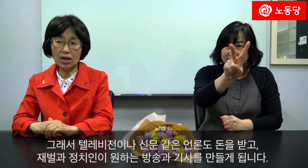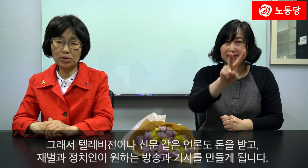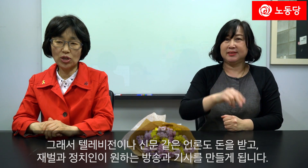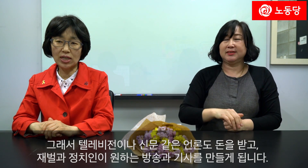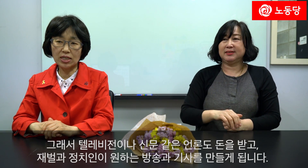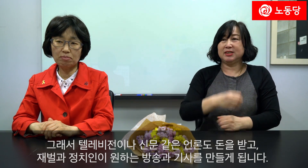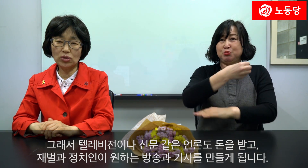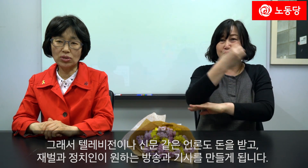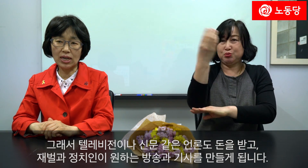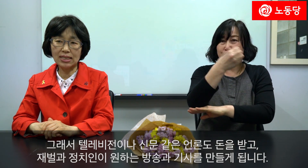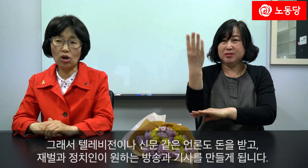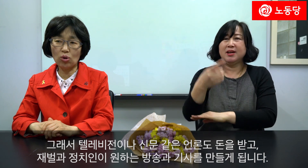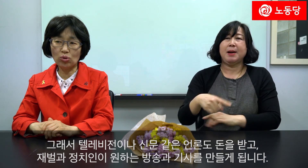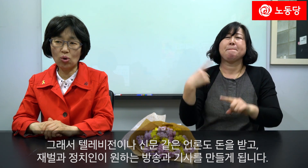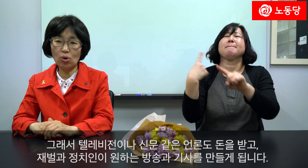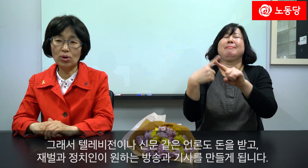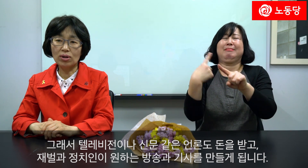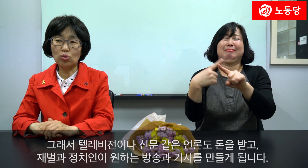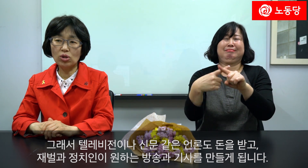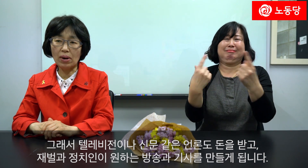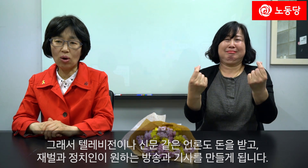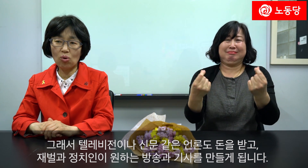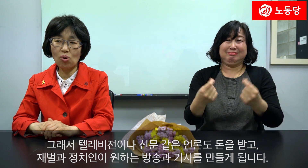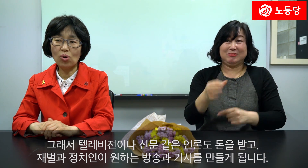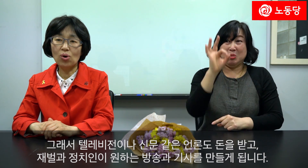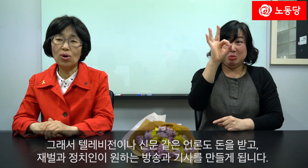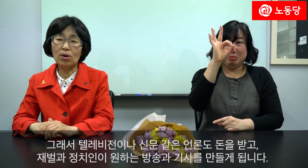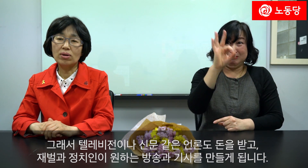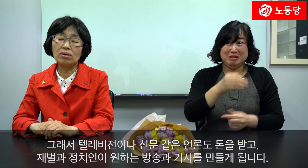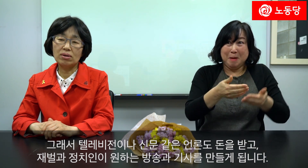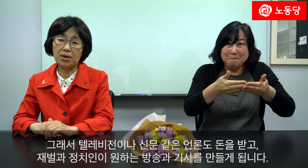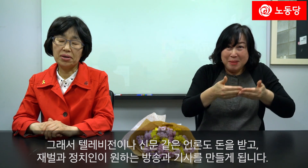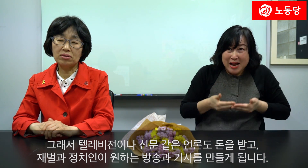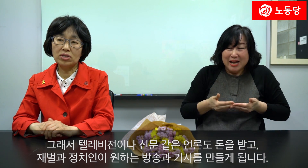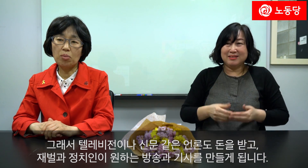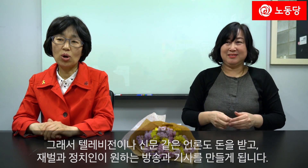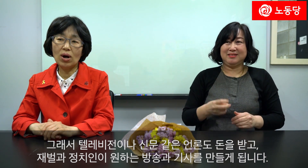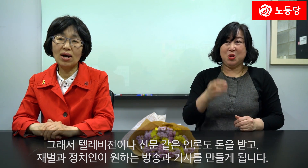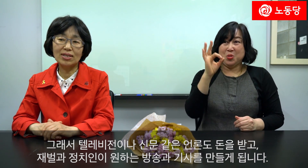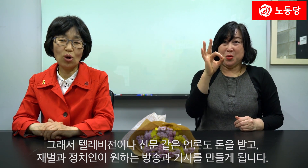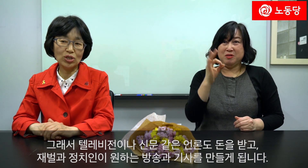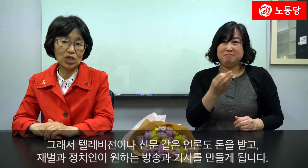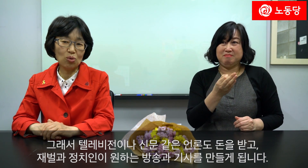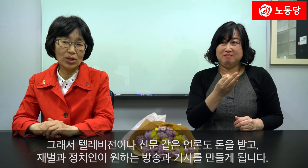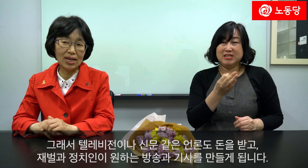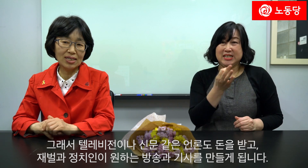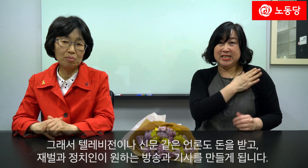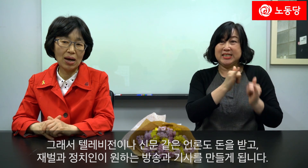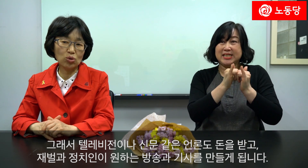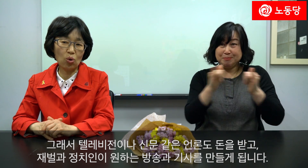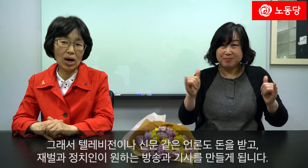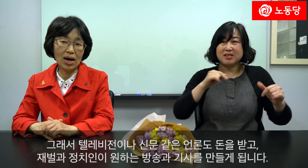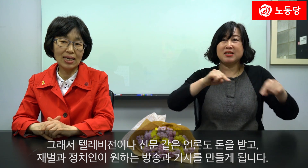그래서 텔레비전이나 신문 같은 언론도 돈을 받고, 네, 재벌과 정치인이